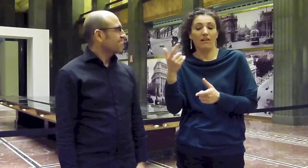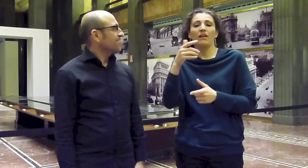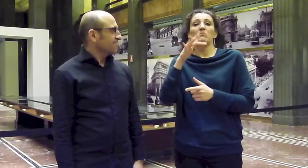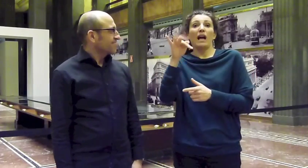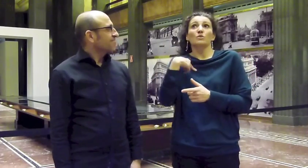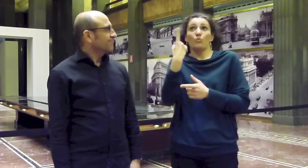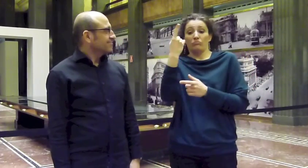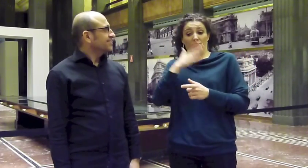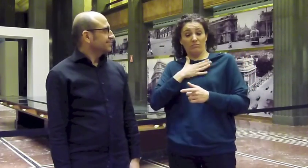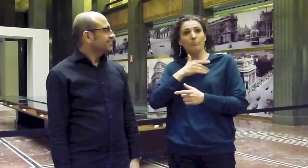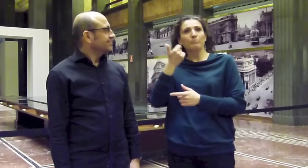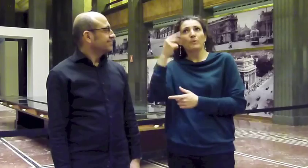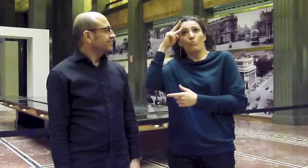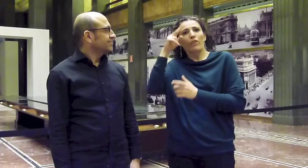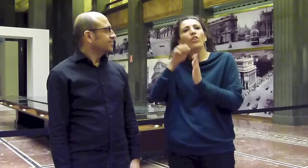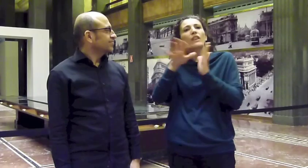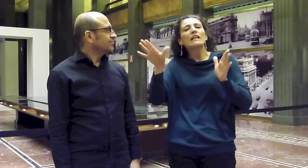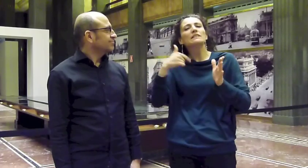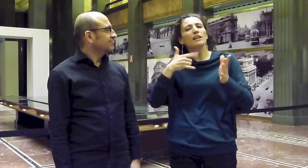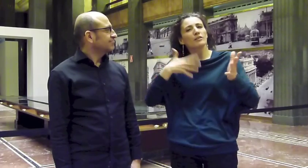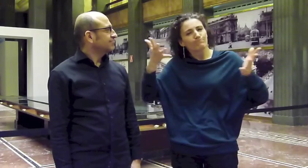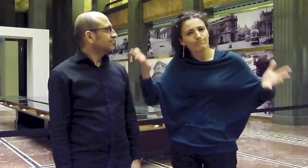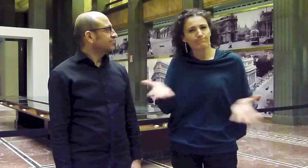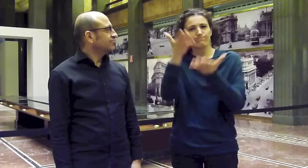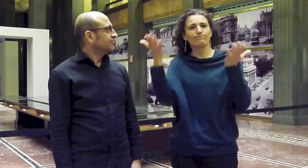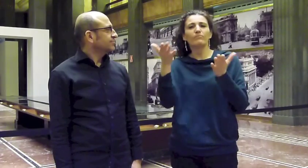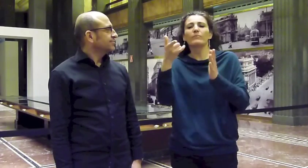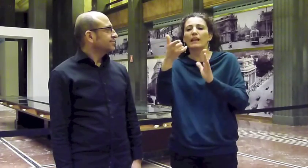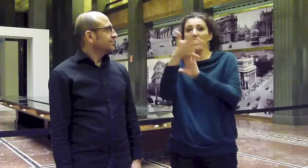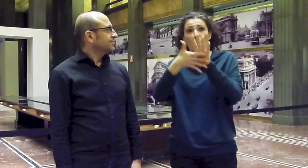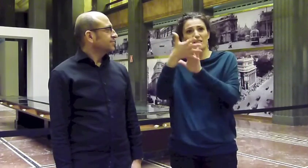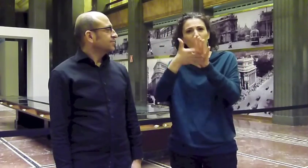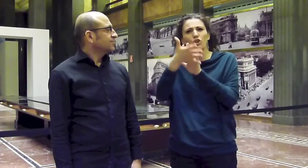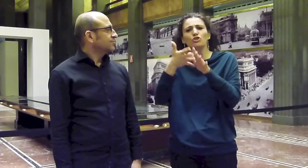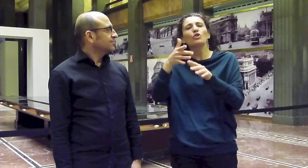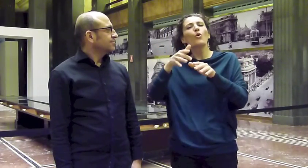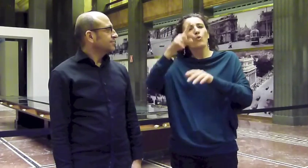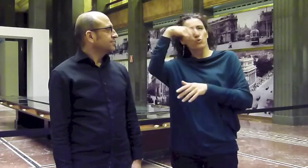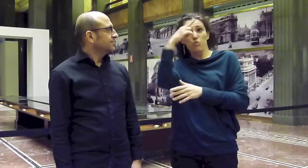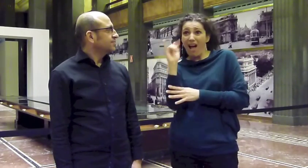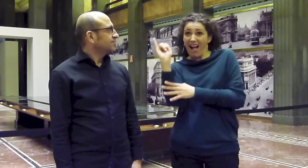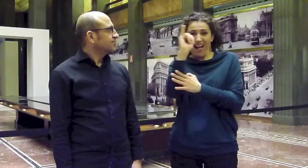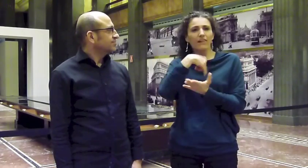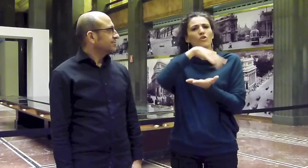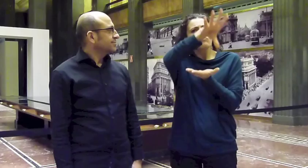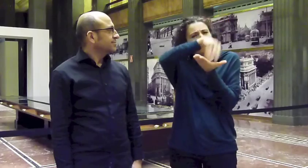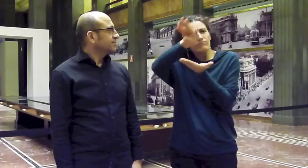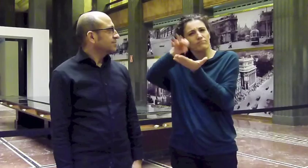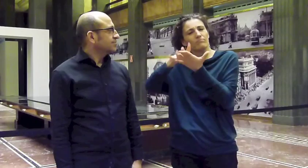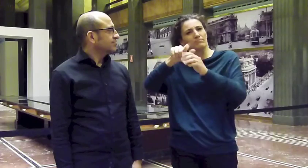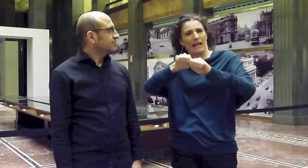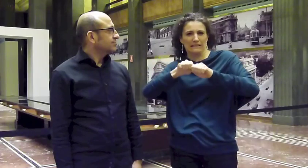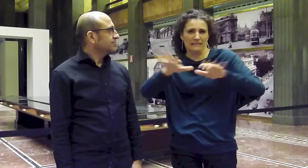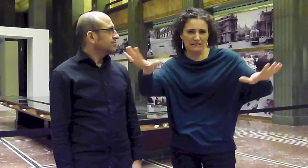en la lingüística, en la cultura, y la preocupación que tenemos desde el CENELSE es la promoción de la lengua de signos en las